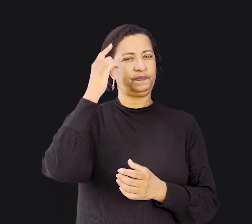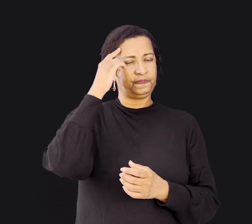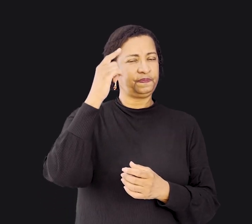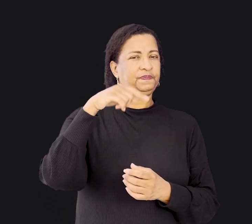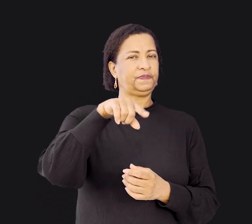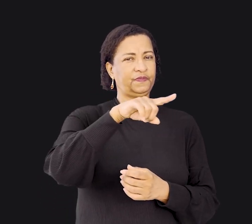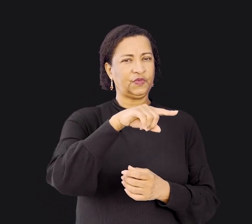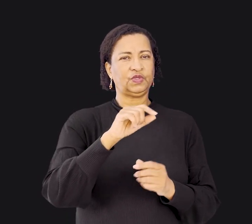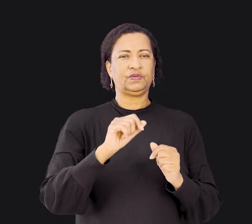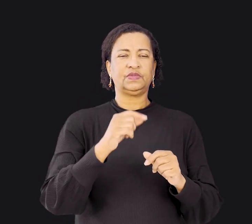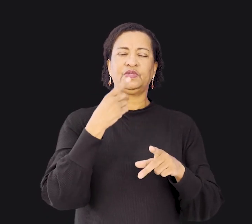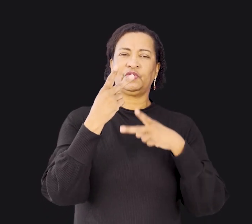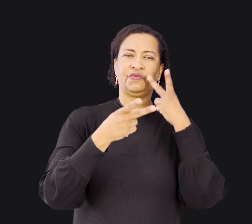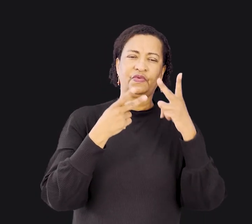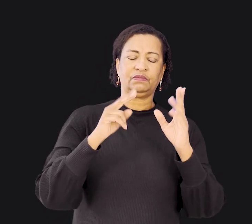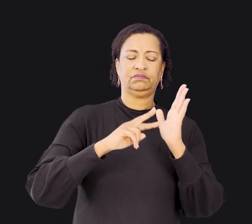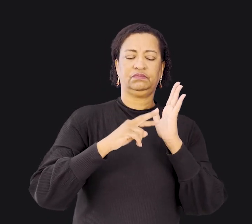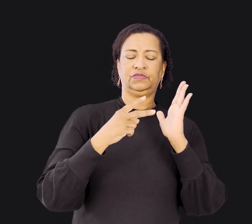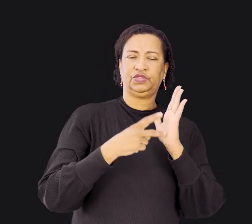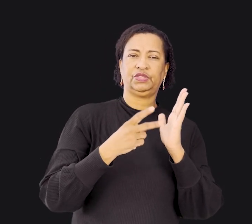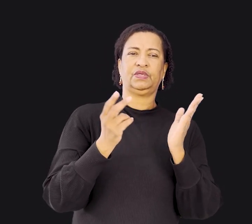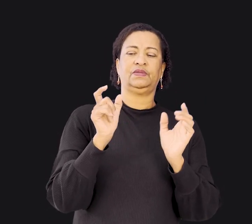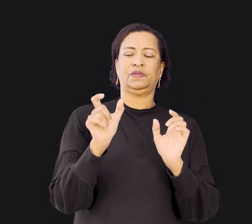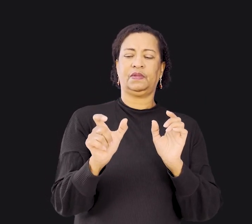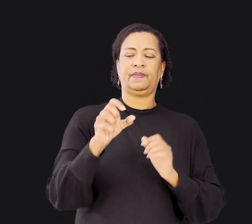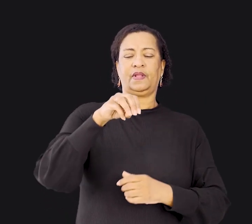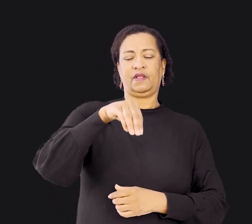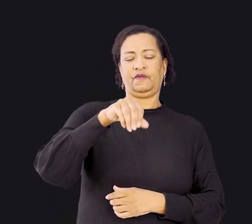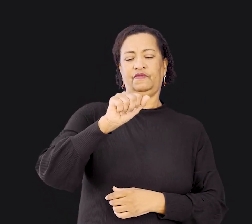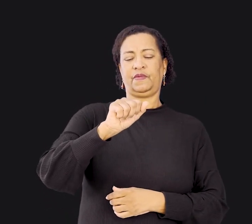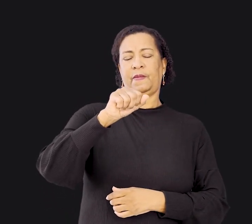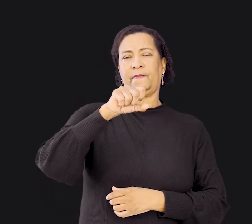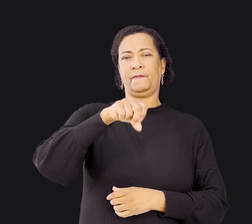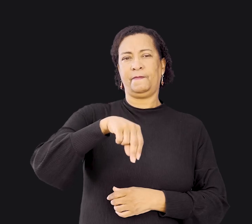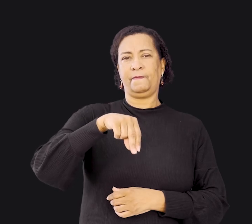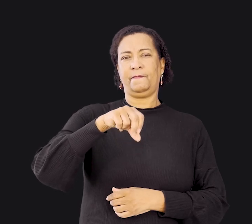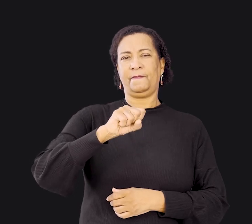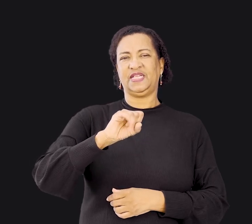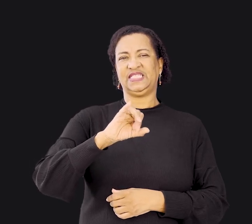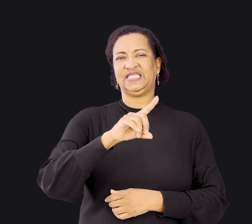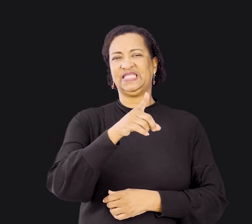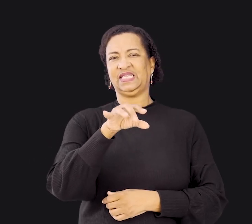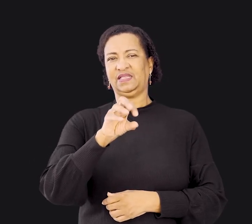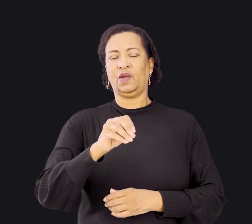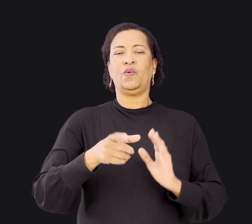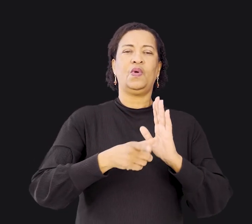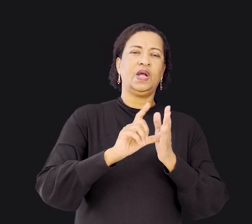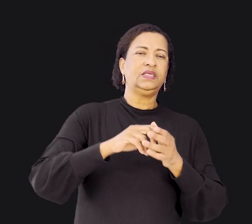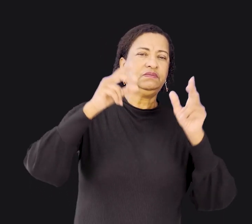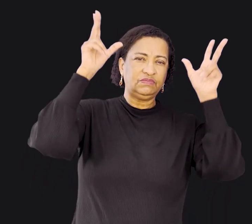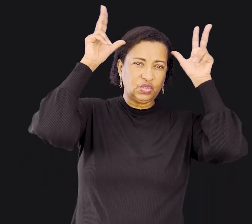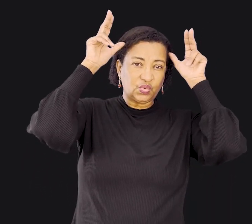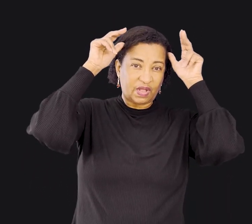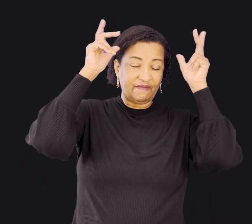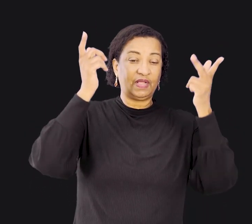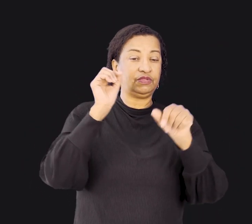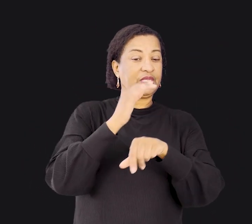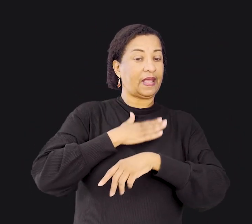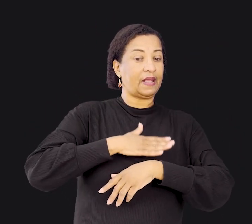quando comentamos sobre o significado da palavra mansidão. Antes de um cavalo ser domado, ele não é fraco. Ele é um